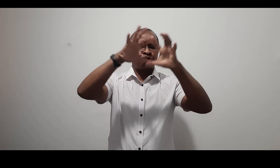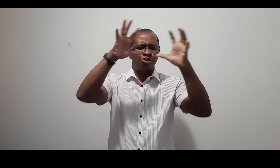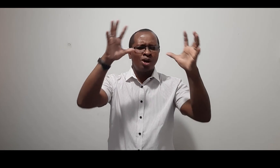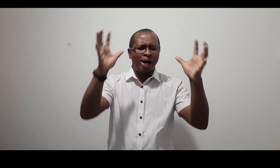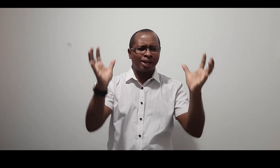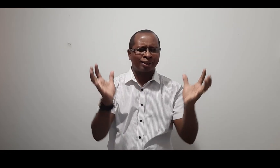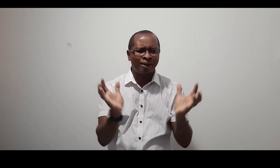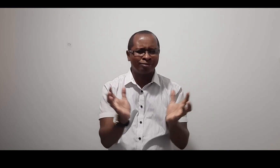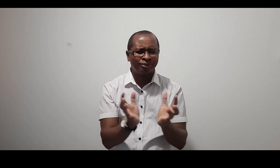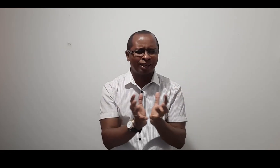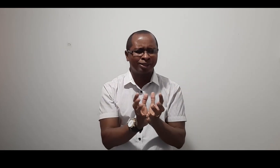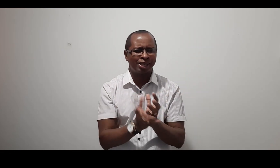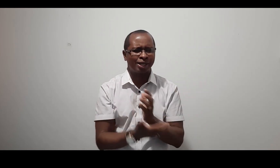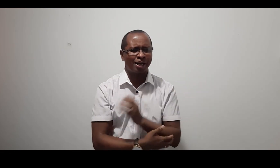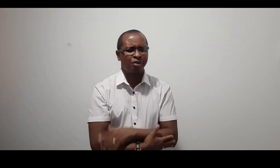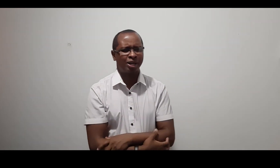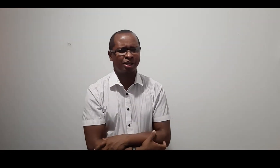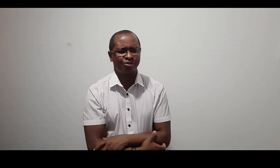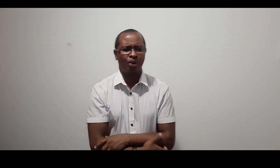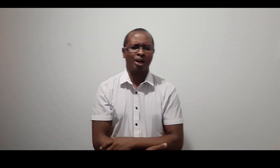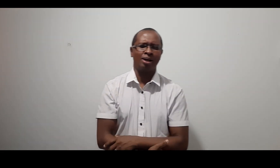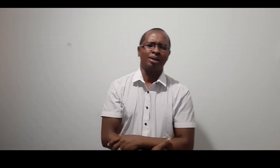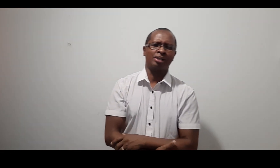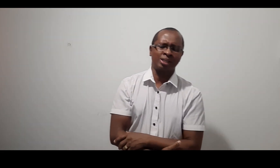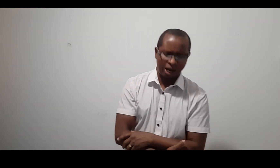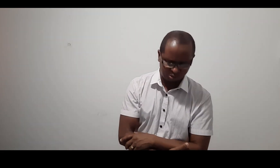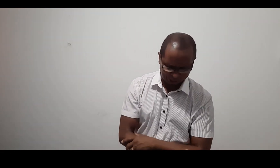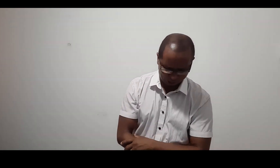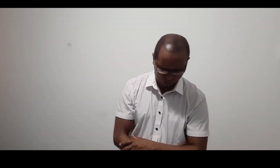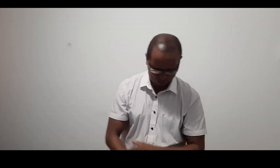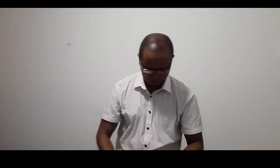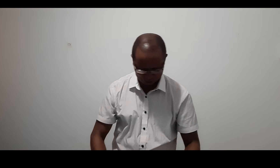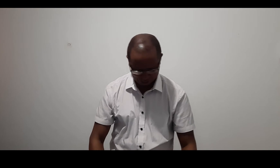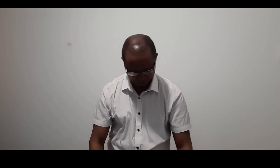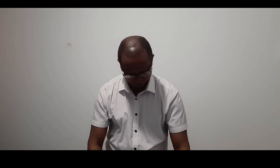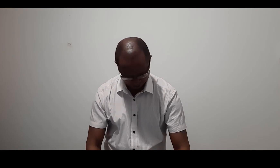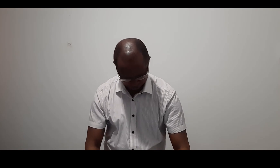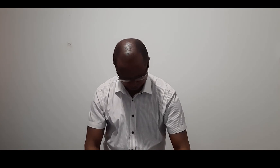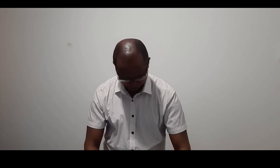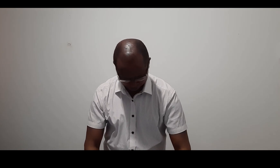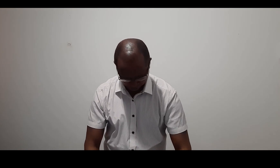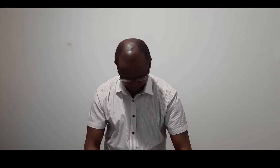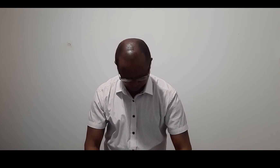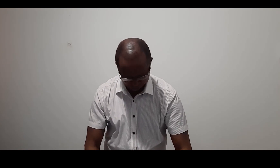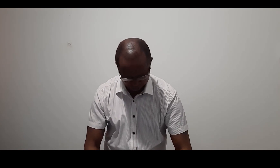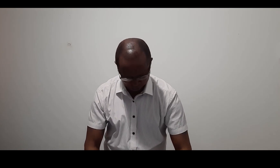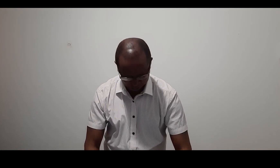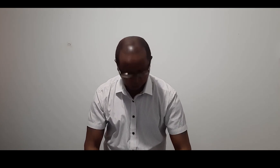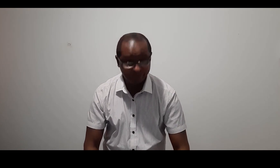fo anjakan'ny teniny sy anjakan'Andriamanitra velona. Sarobidy loatra zany fitiavan'Andriamanitra zany